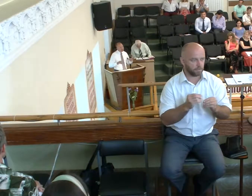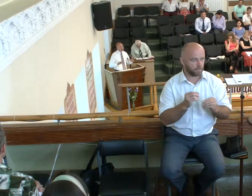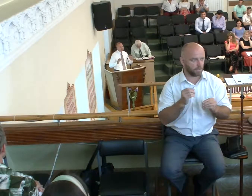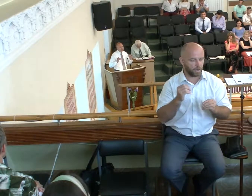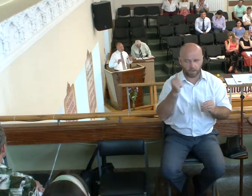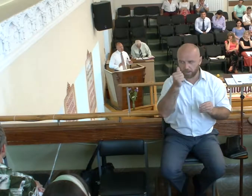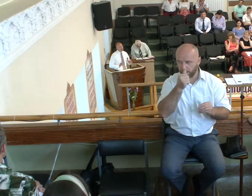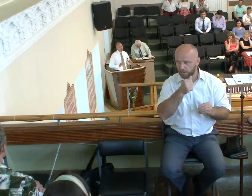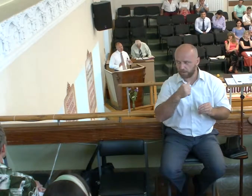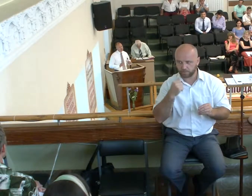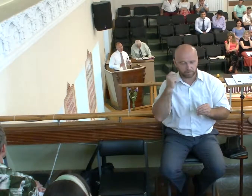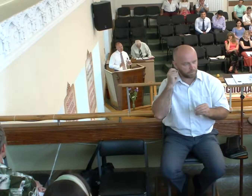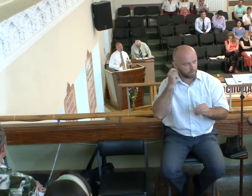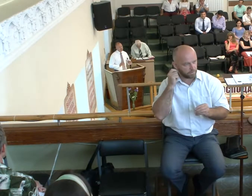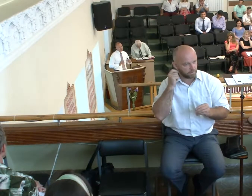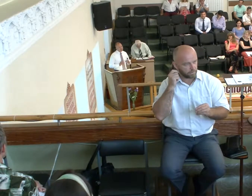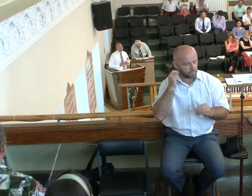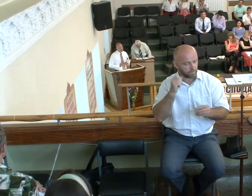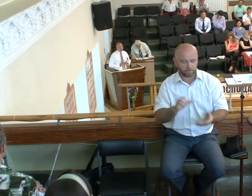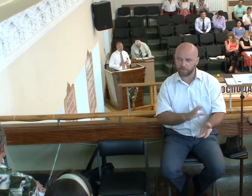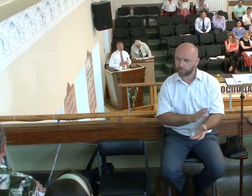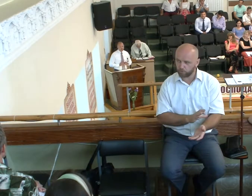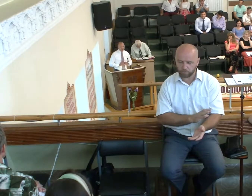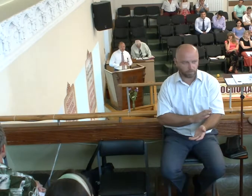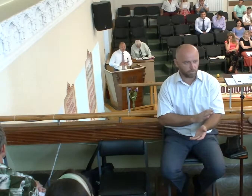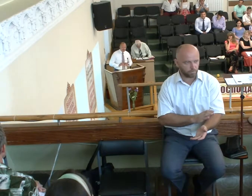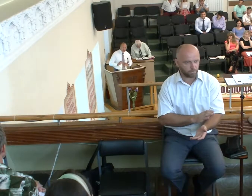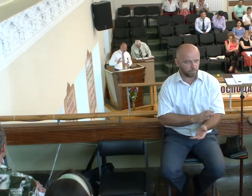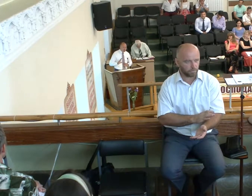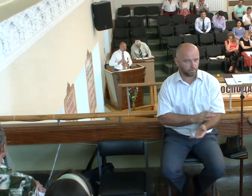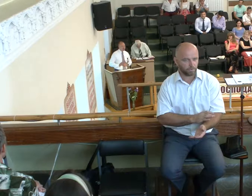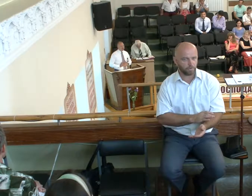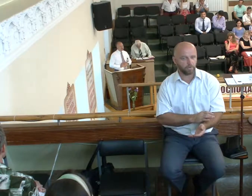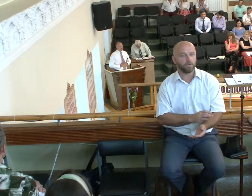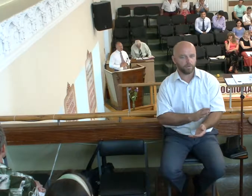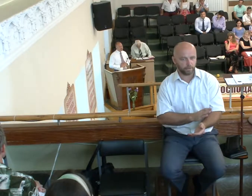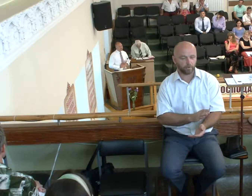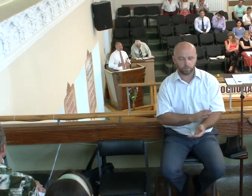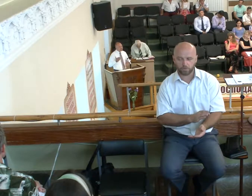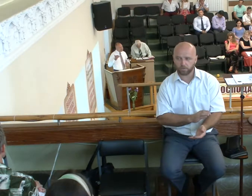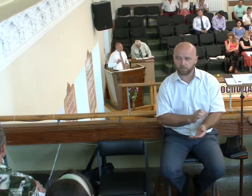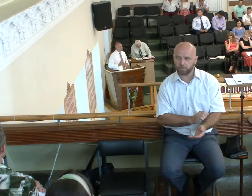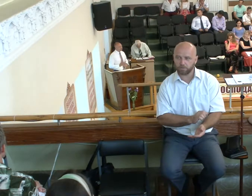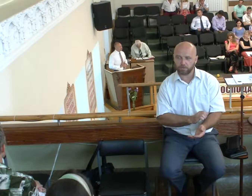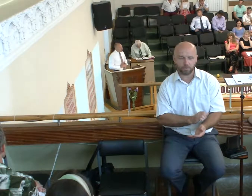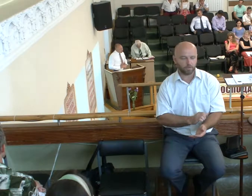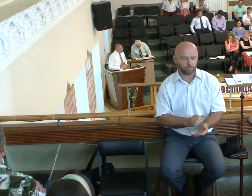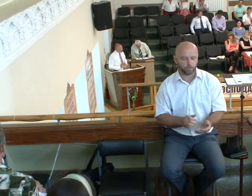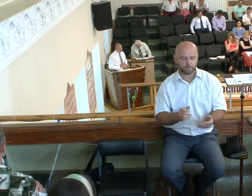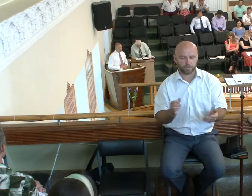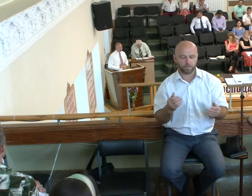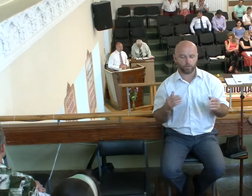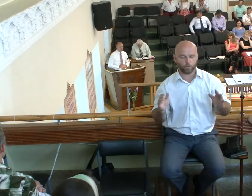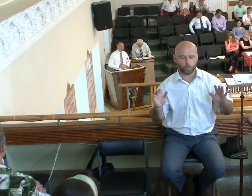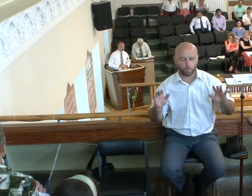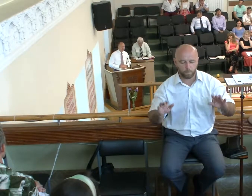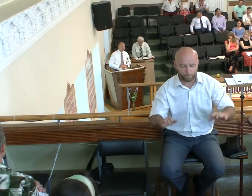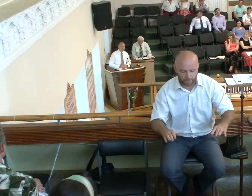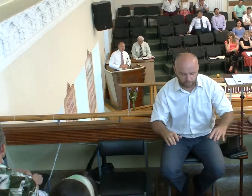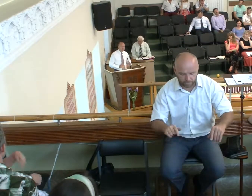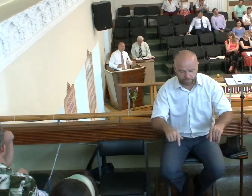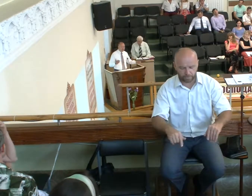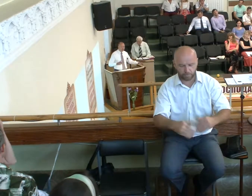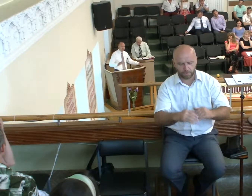погрязшей жизни в наркотиках, после того, как есть такое выражение, на самое дно опустил его